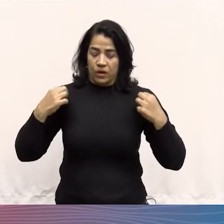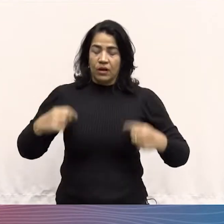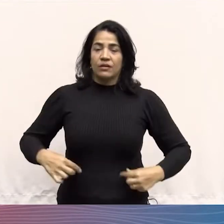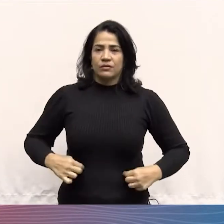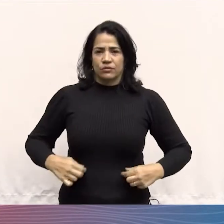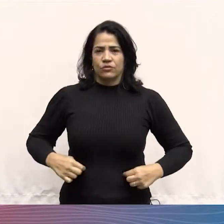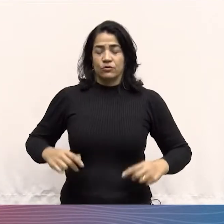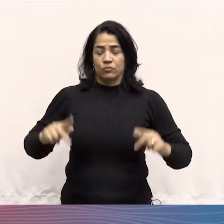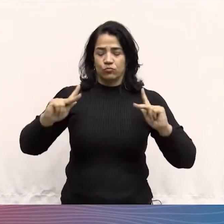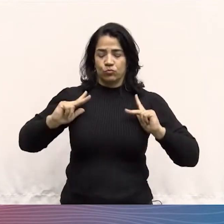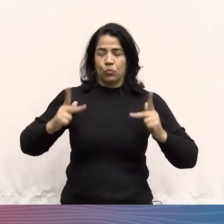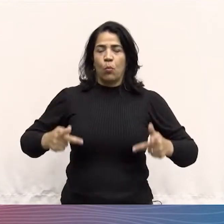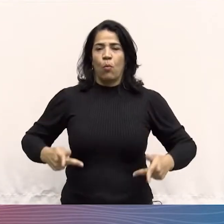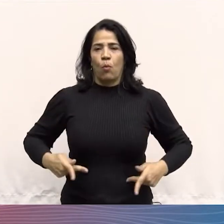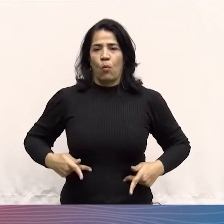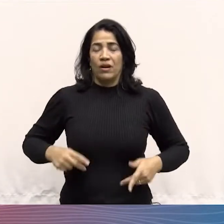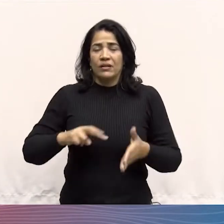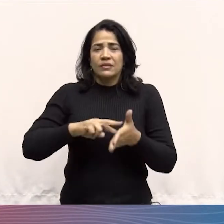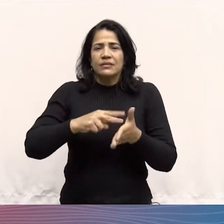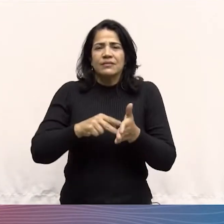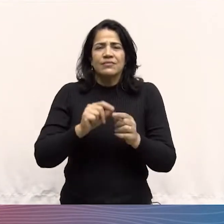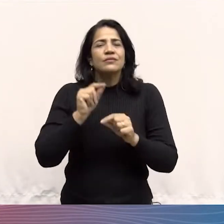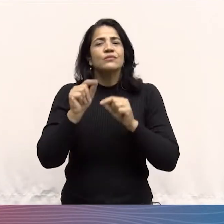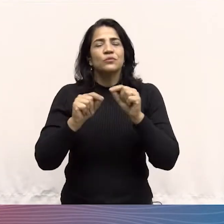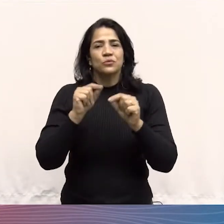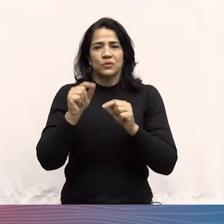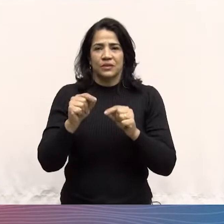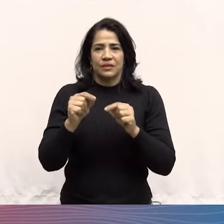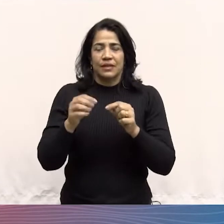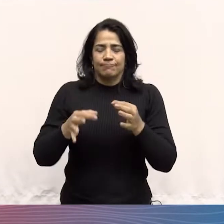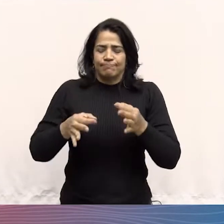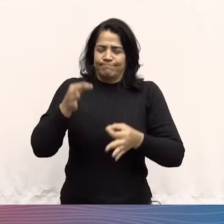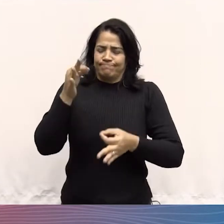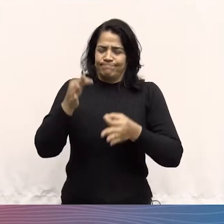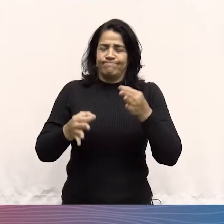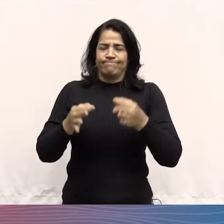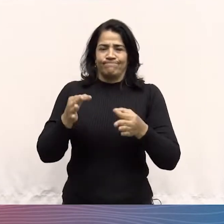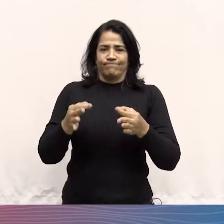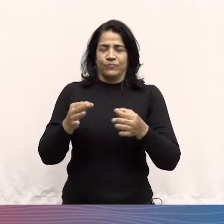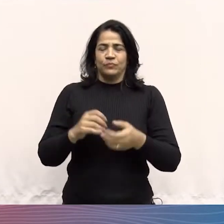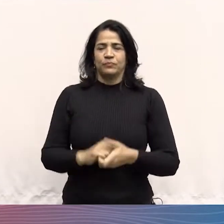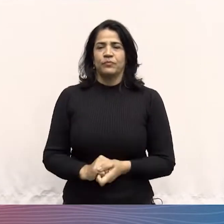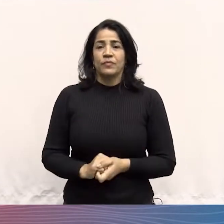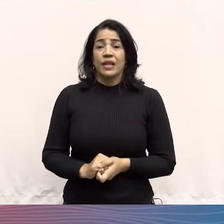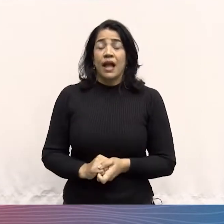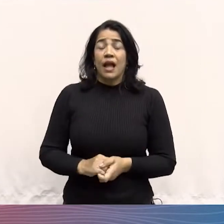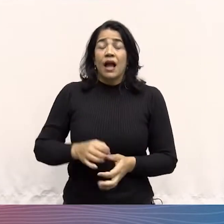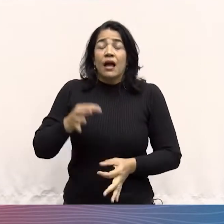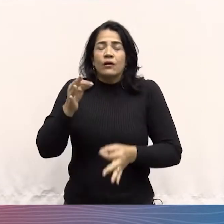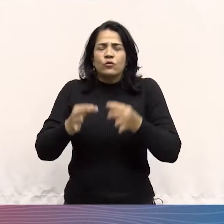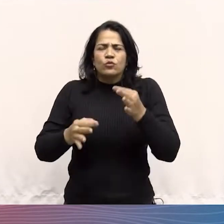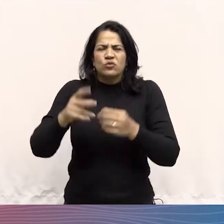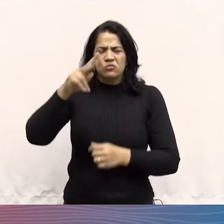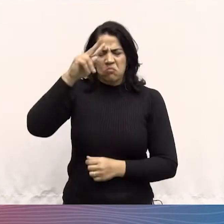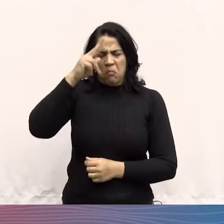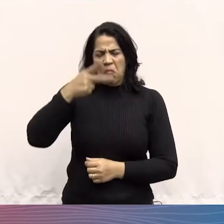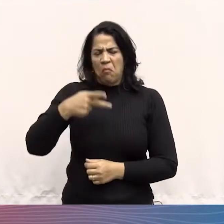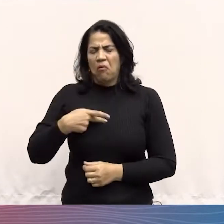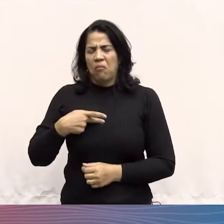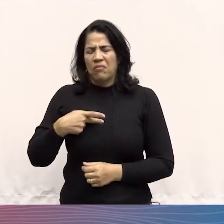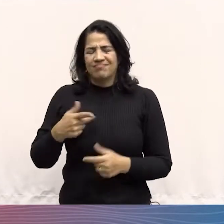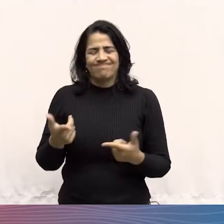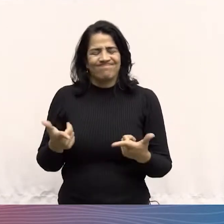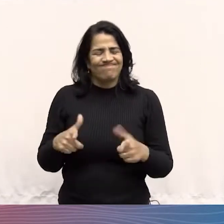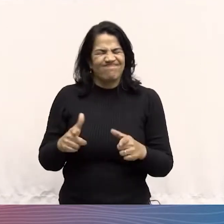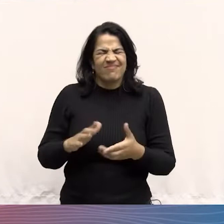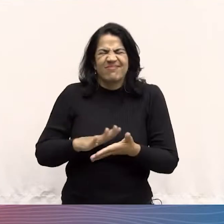justiça. Ó Senhor Jesus, nós não temos justiça própria. Nossa justiça como que a Bíblia diz,